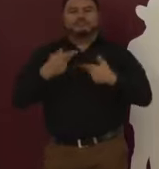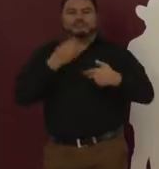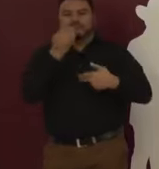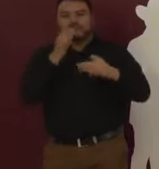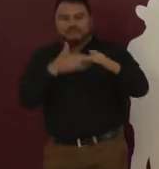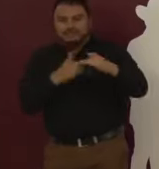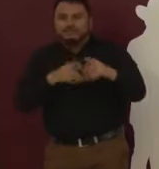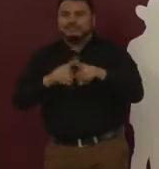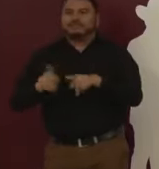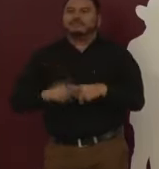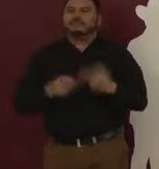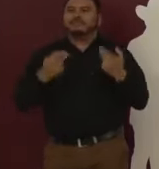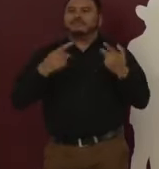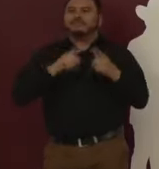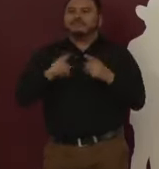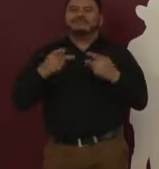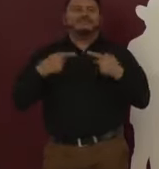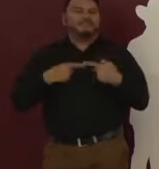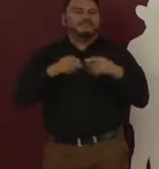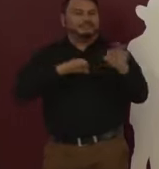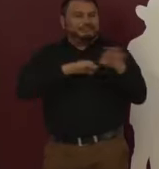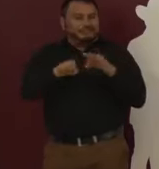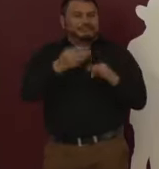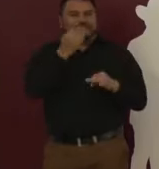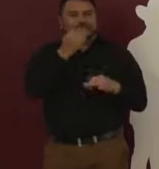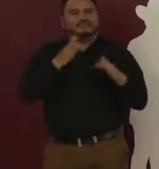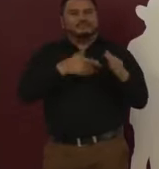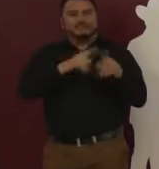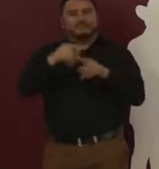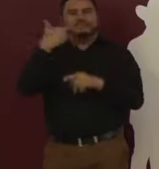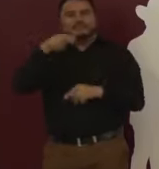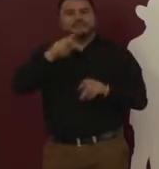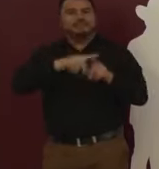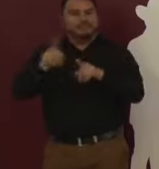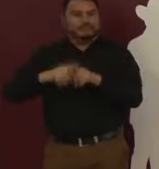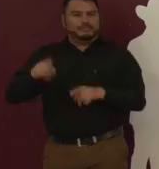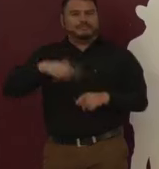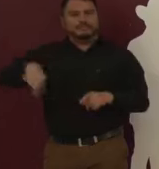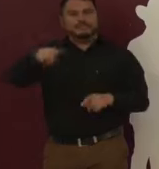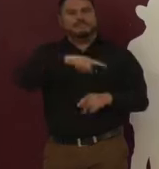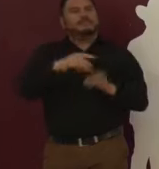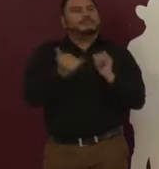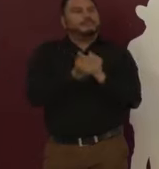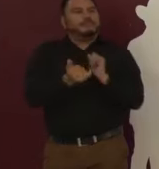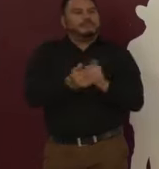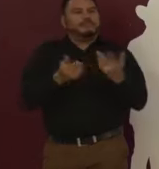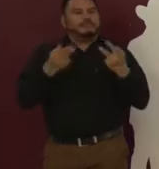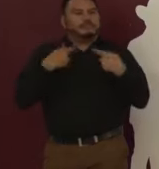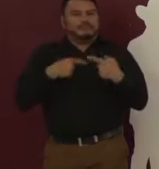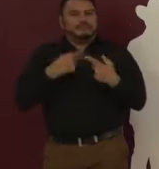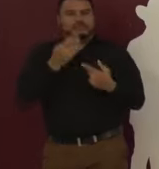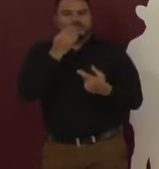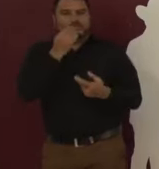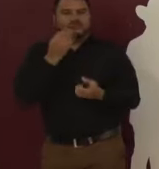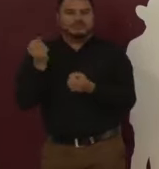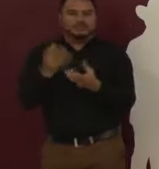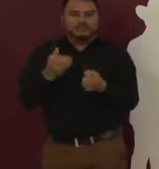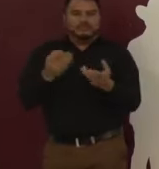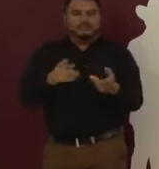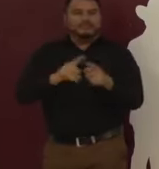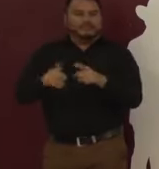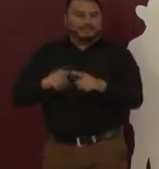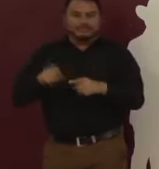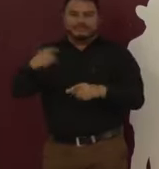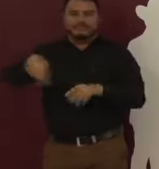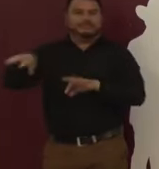gente que trabaja en la industria gastronómica, la que trabaja en la industria que surte a esa gastronomía